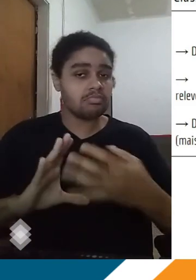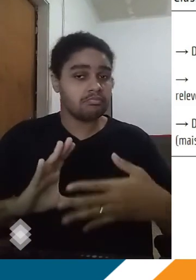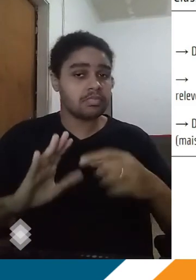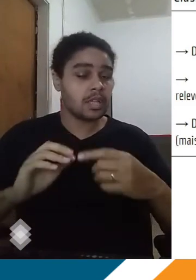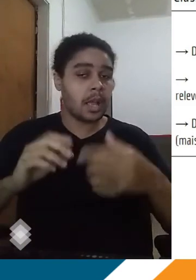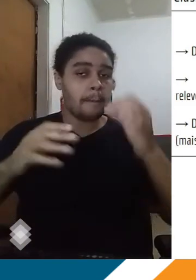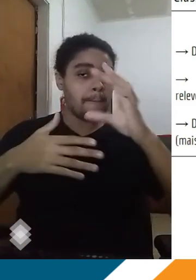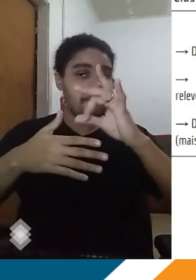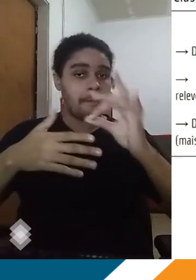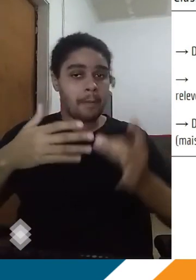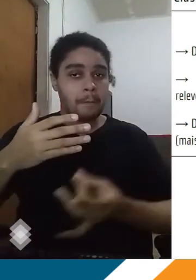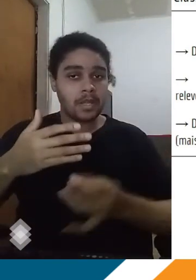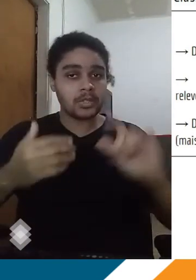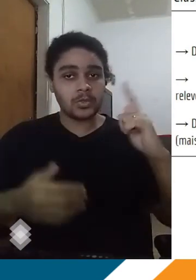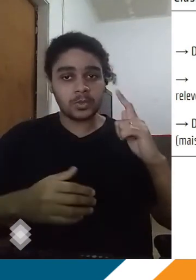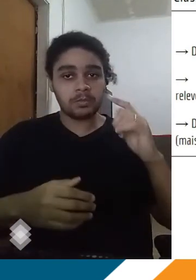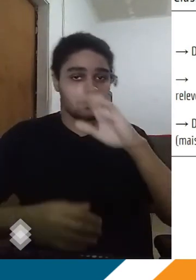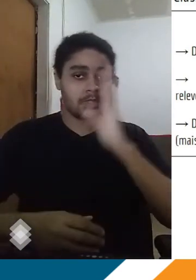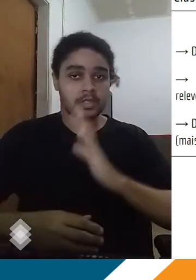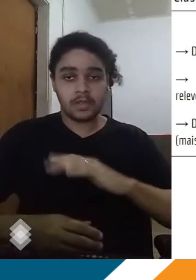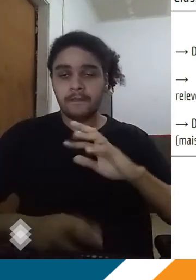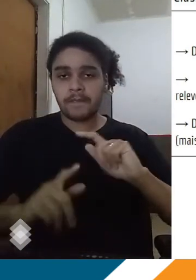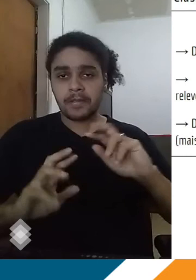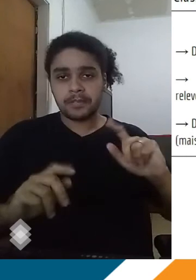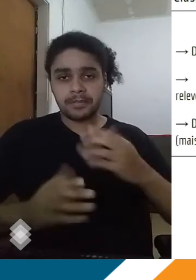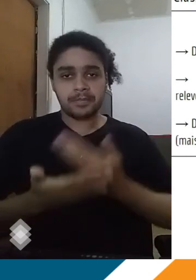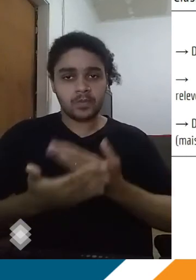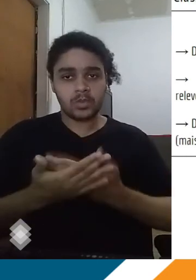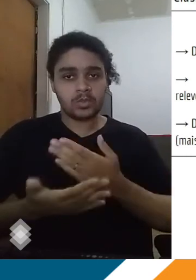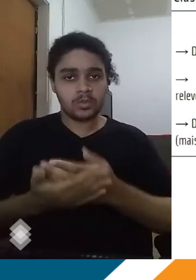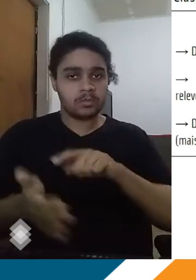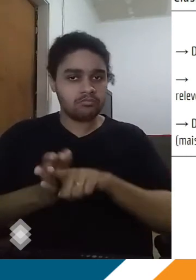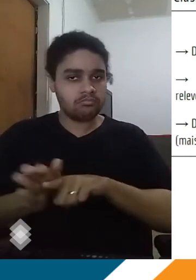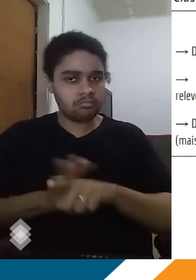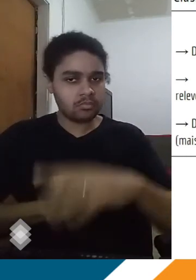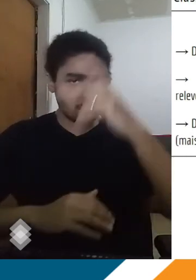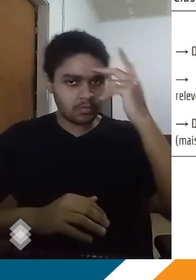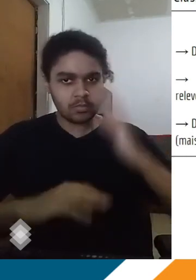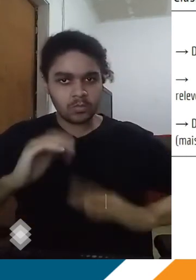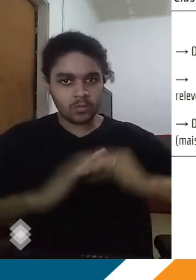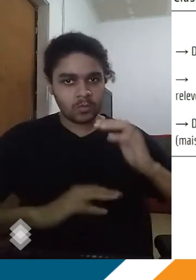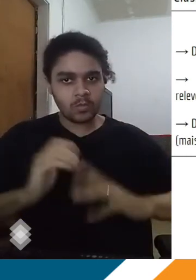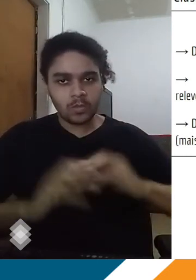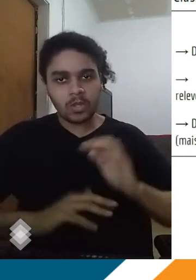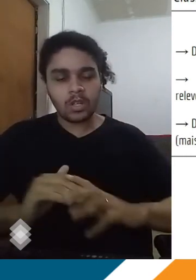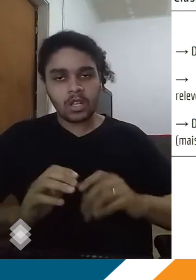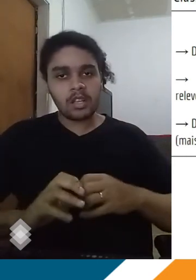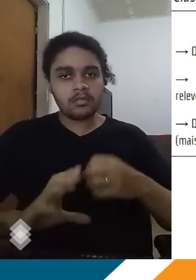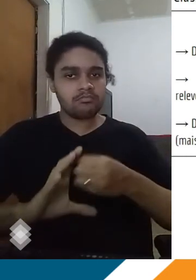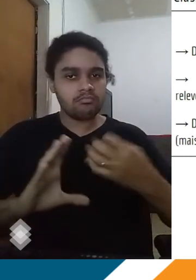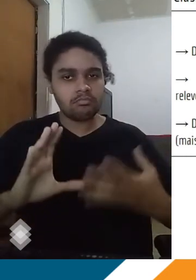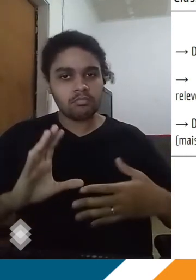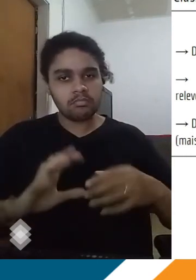algumas classificações do relevo brasileiro, né? Dentro da geografia brasileira, diversos estudiosos se debruçaram e